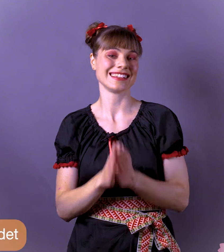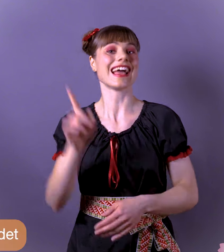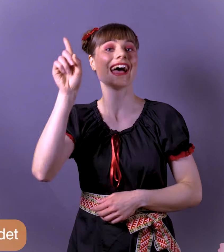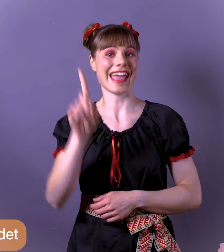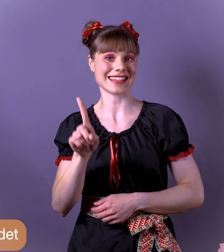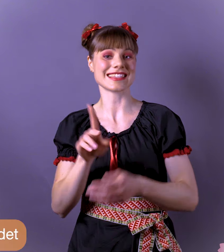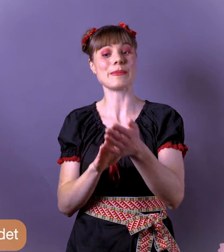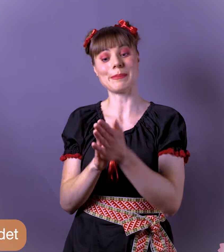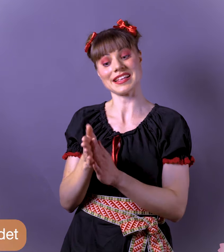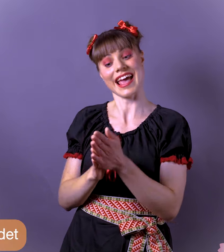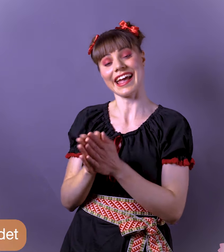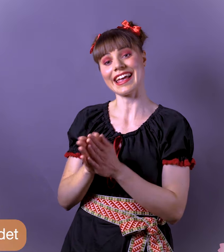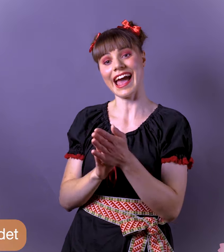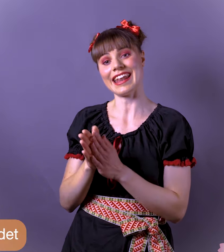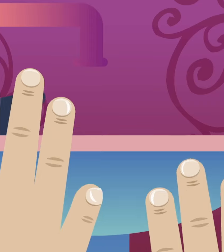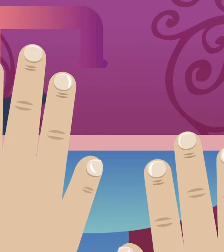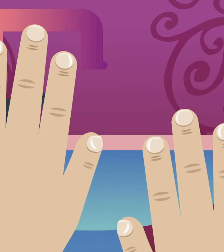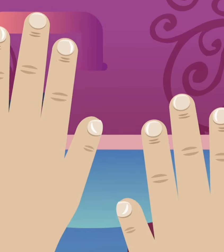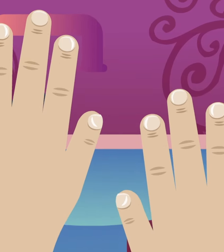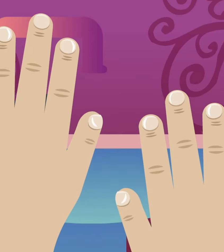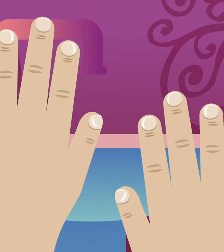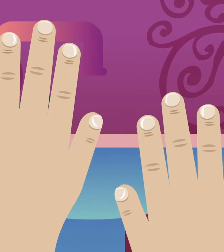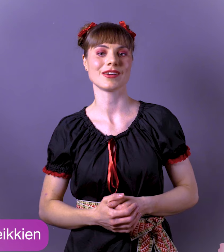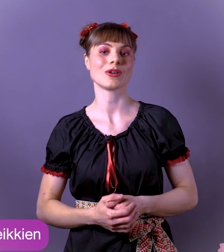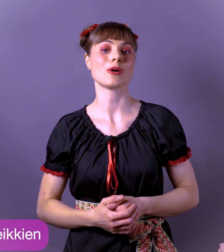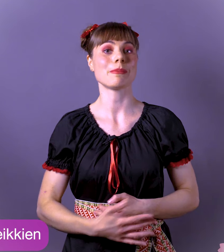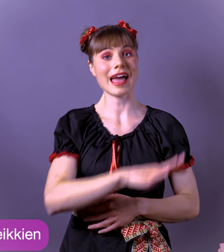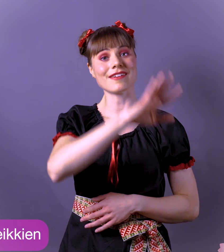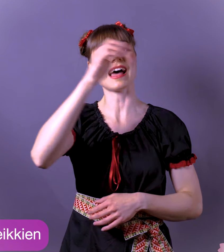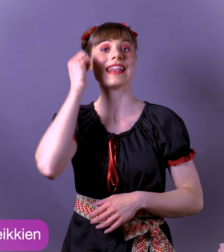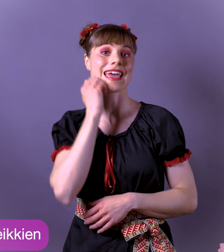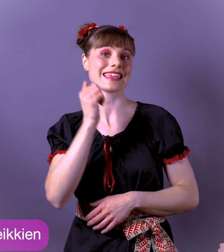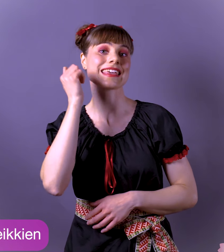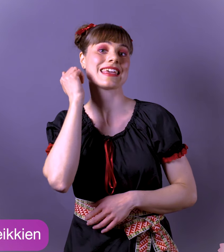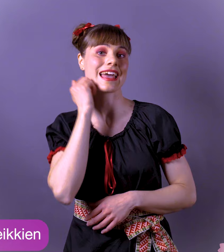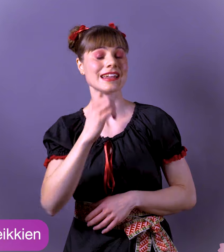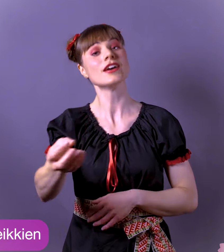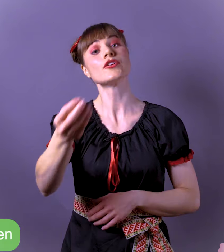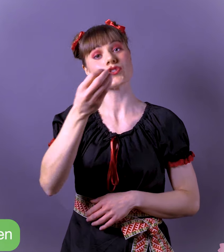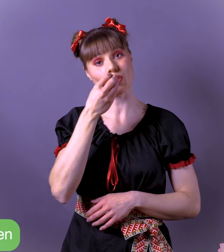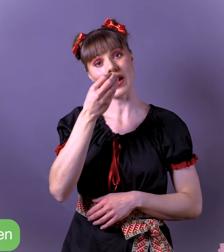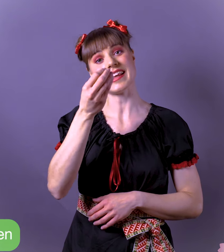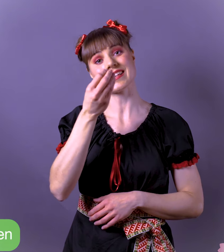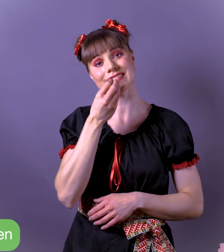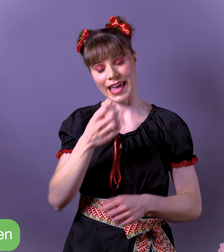ja ensin pesen kädet. Näin kuluu päivän leikkien, syöden